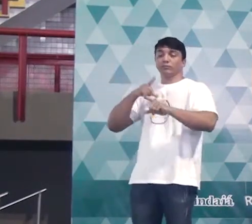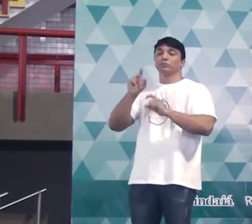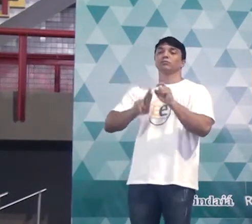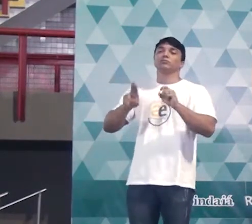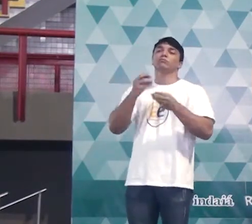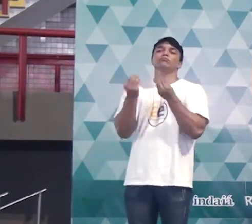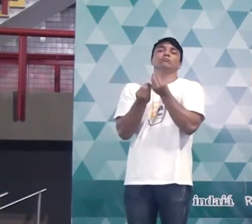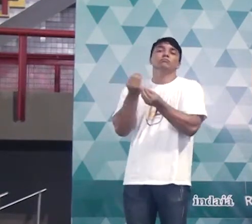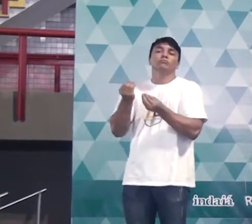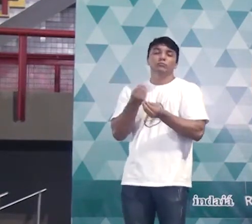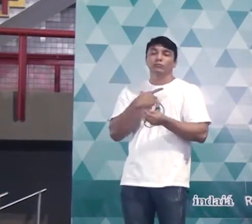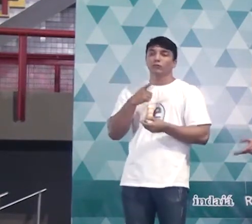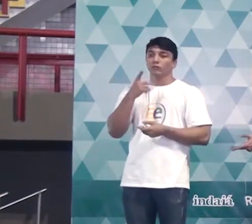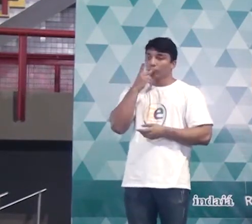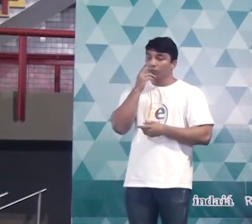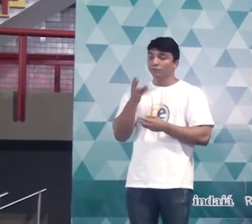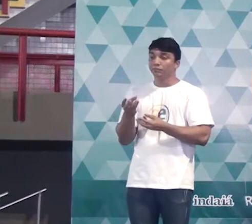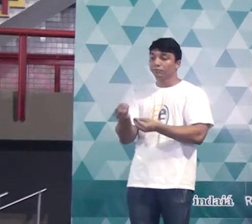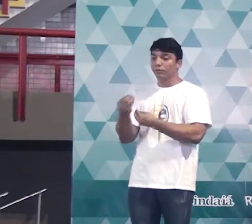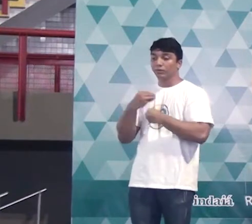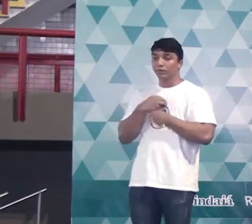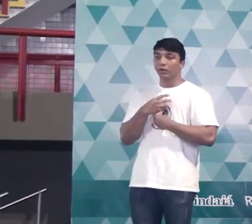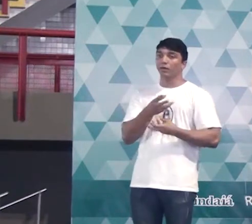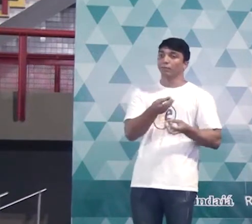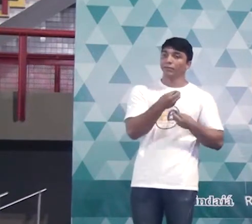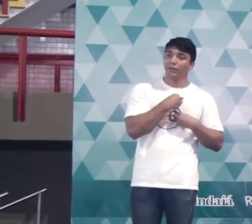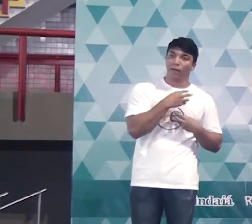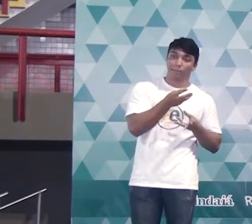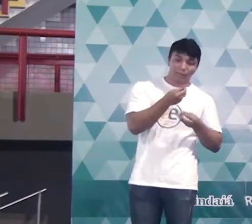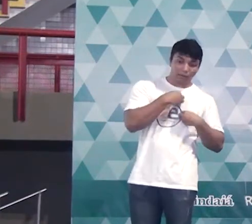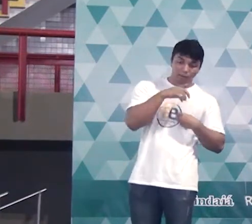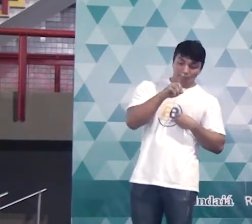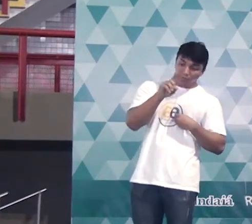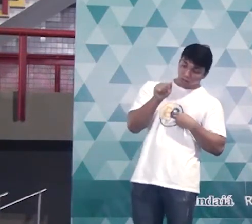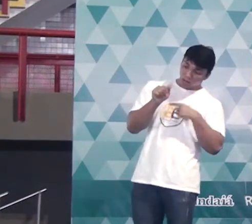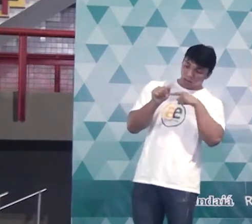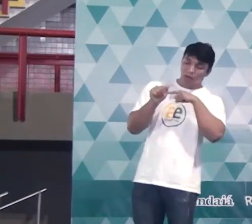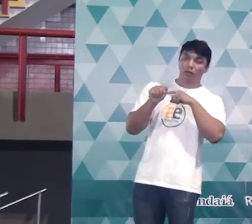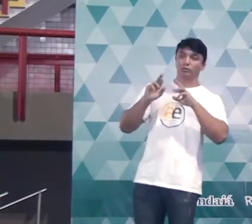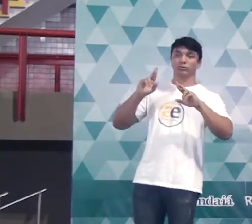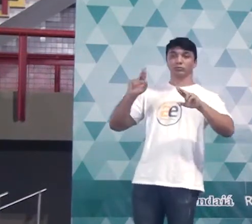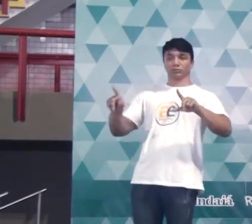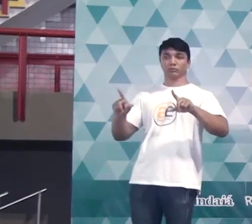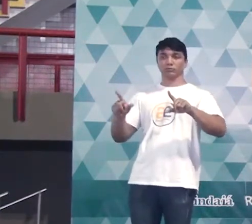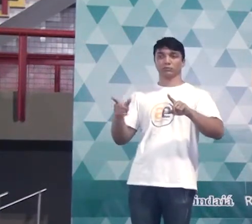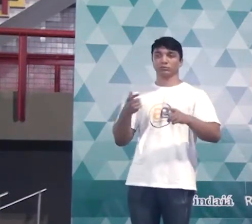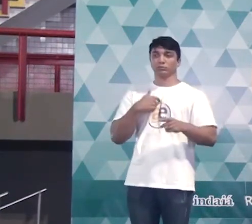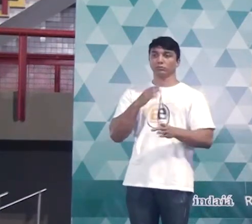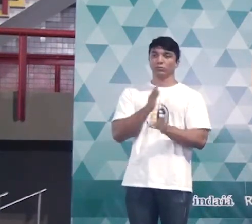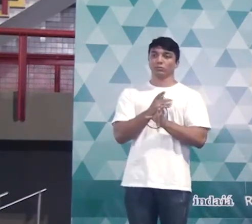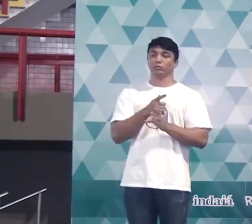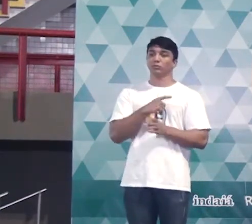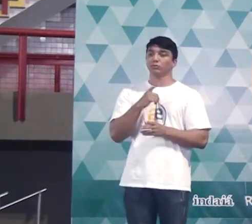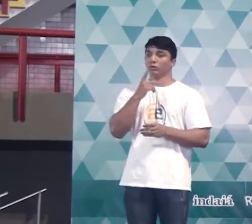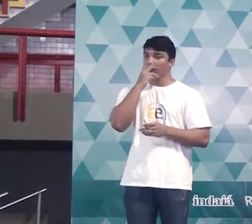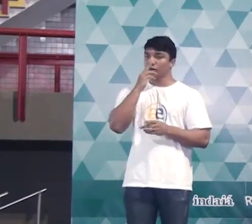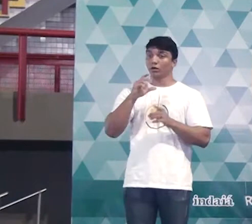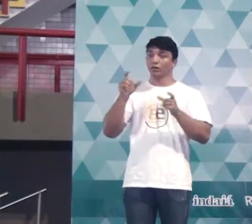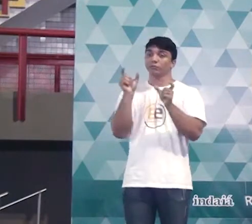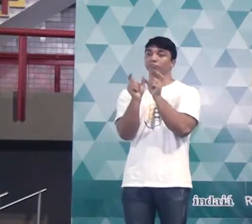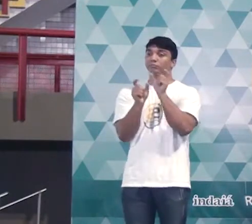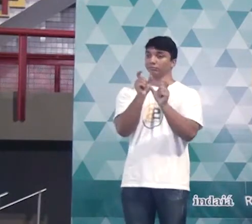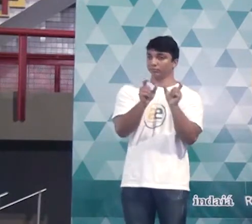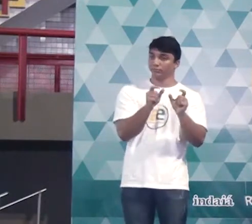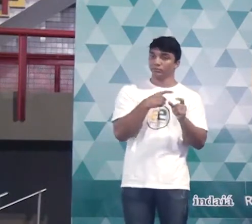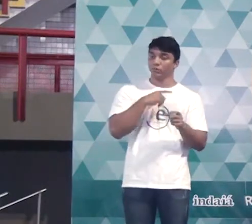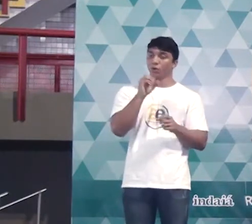é que nós expressamos? Me dá o livro, me dá a caneta, dessa merda aqui é assim que te fala. Ou não é? É. Nós temos